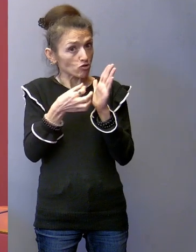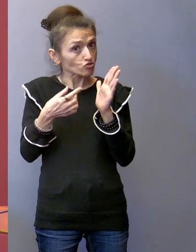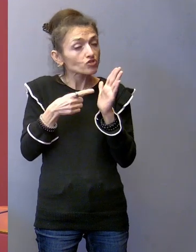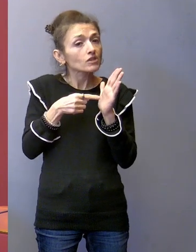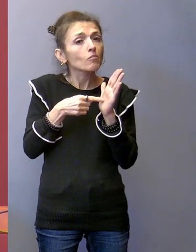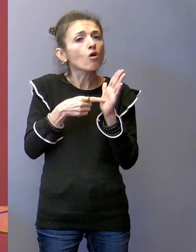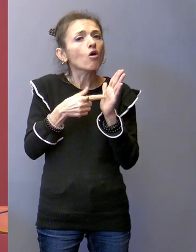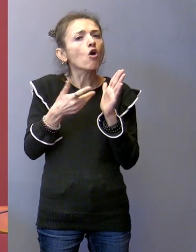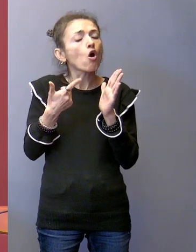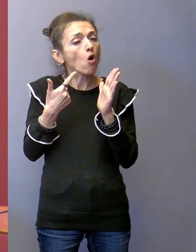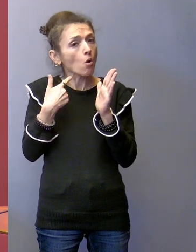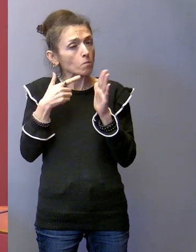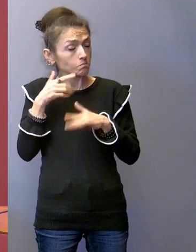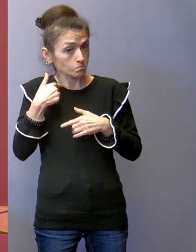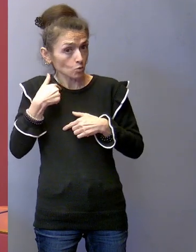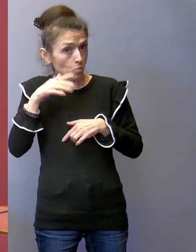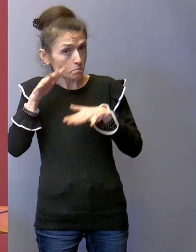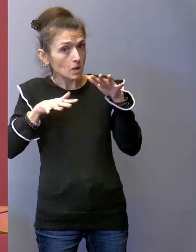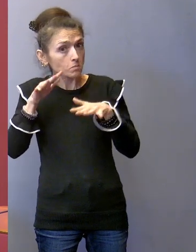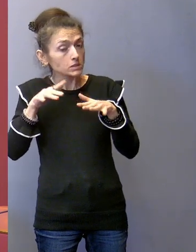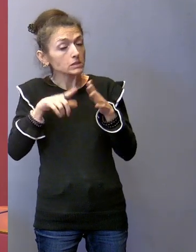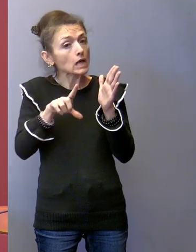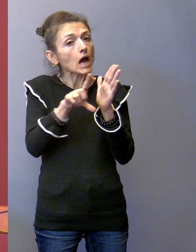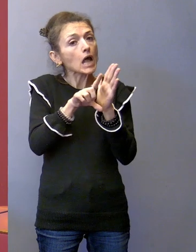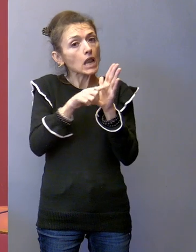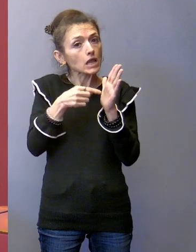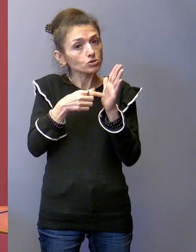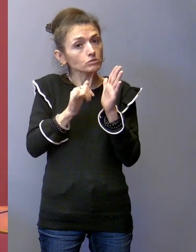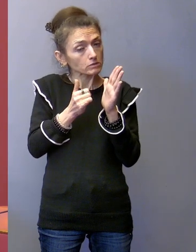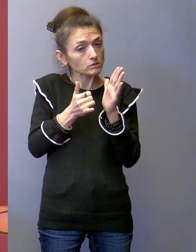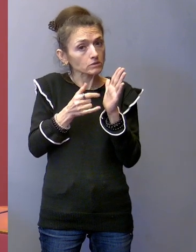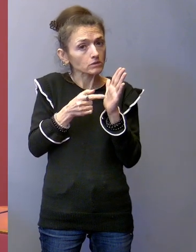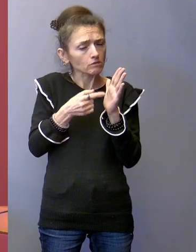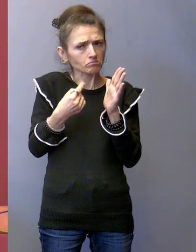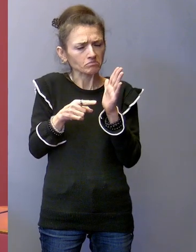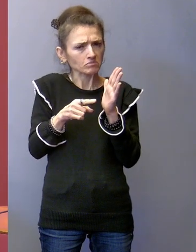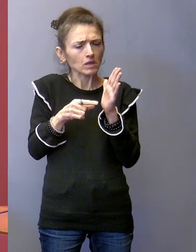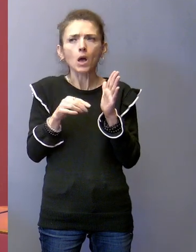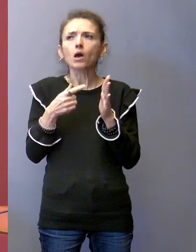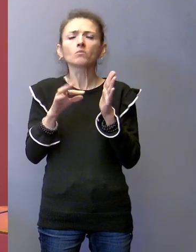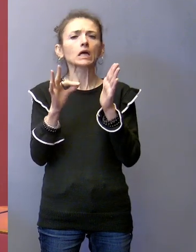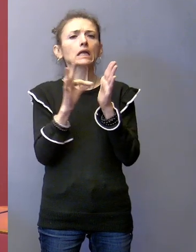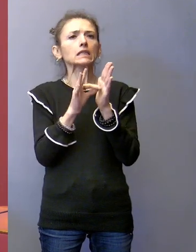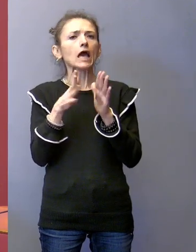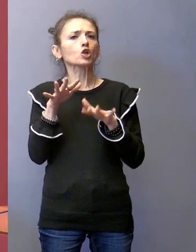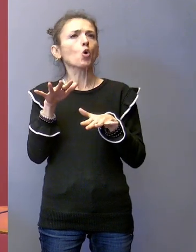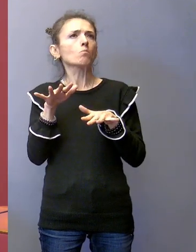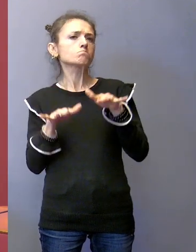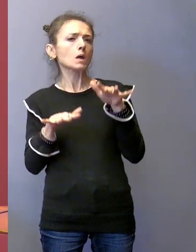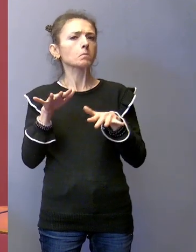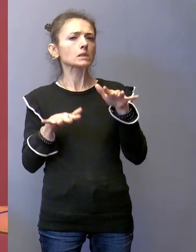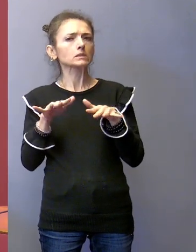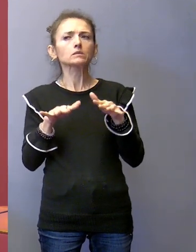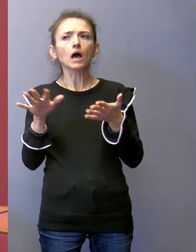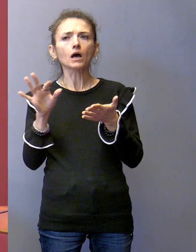criterio di perplessità perché se ho capito bene è stato adottato questo criterio che però ha una novità di oggi da parte della